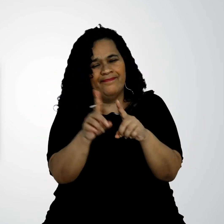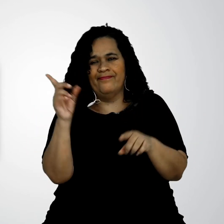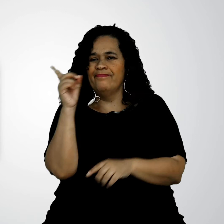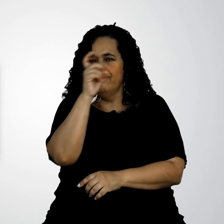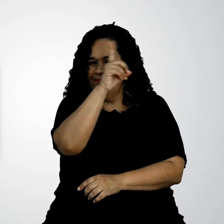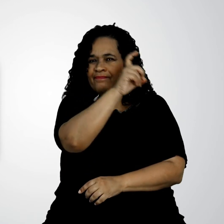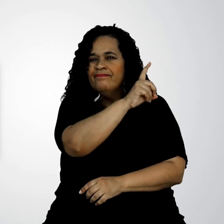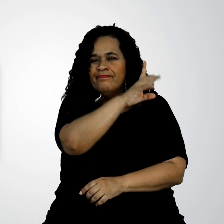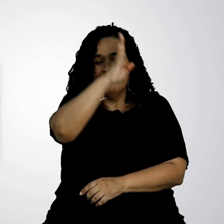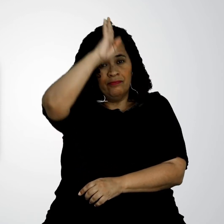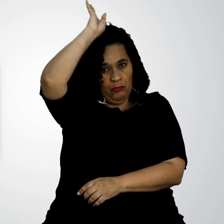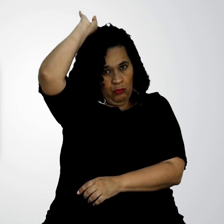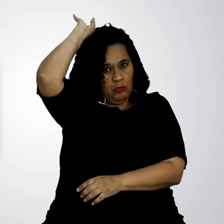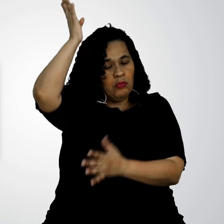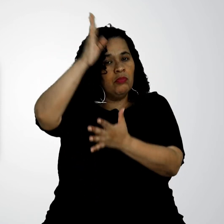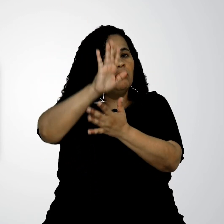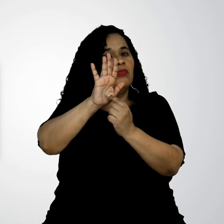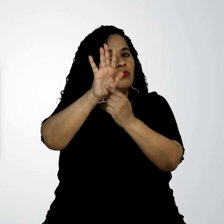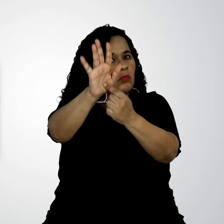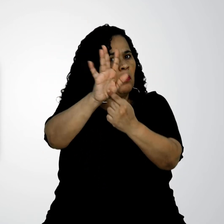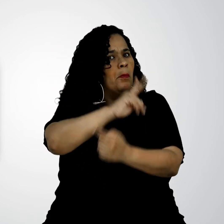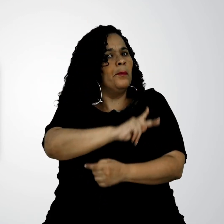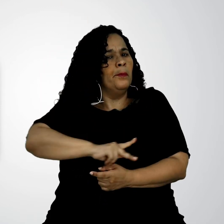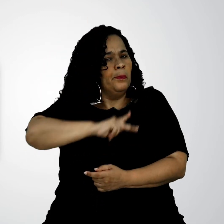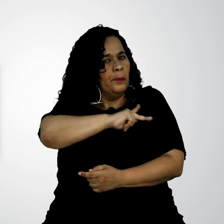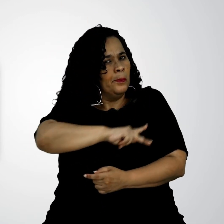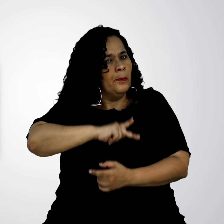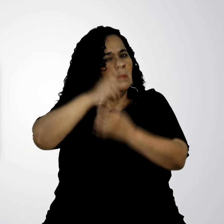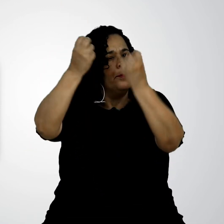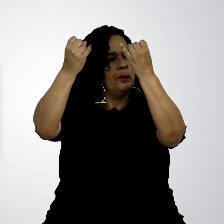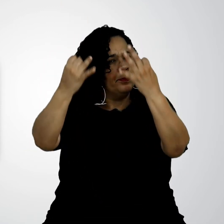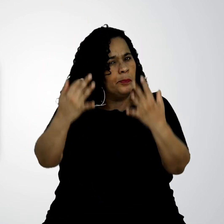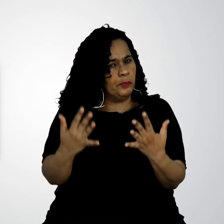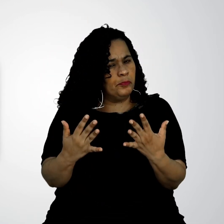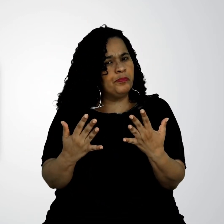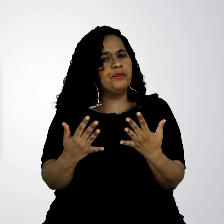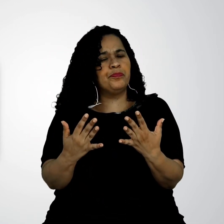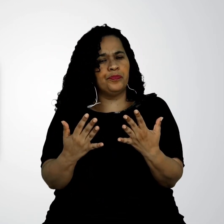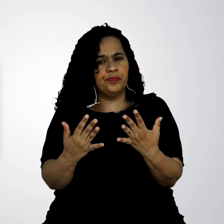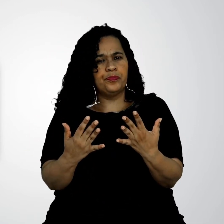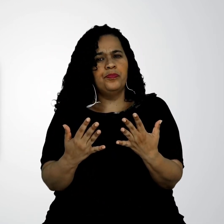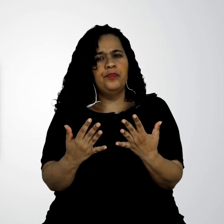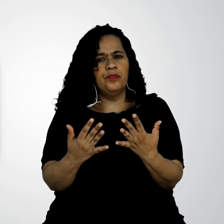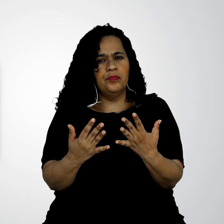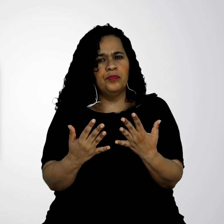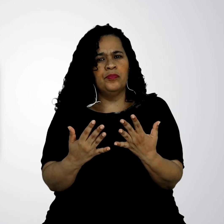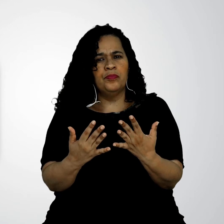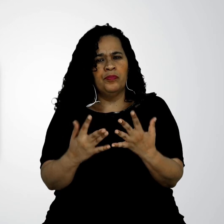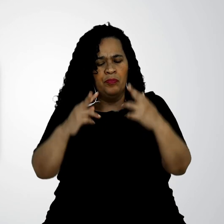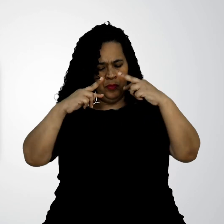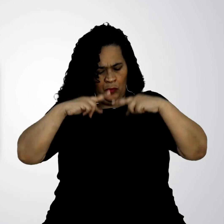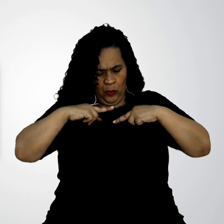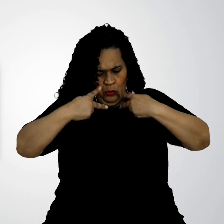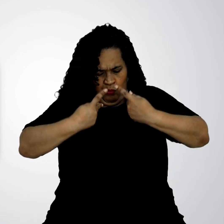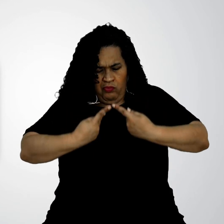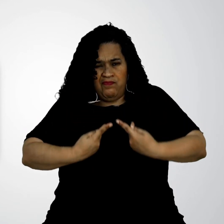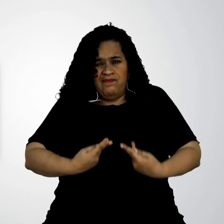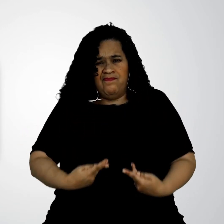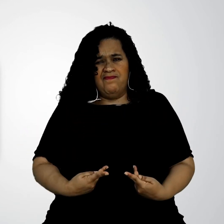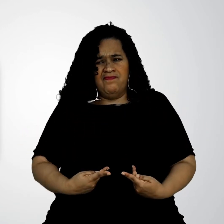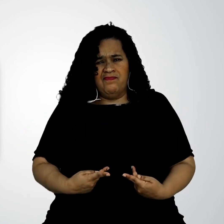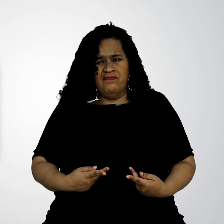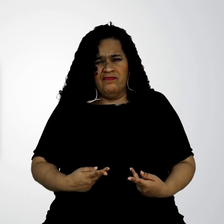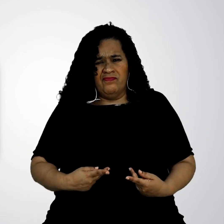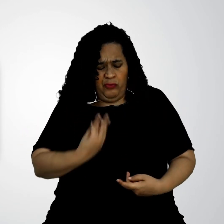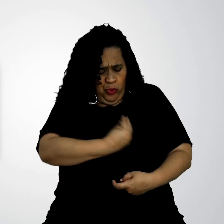gente não sabe a que momento ele se refere ali exatamente, há uma luta até entre os reformados, mas ele fala, ser humano miserável que sou, porque tem coisas